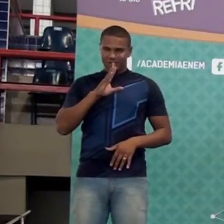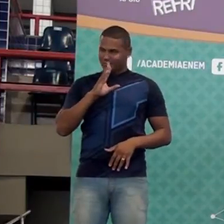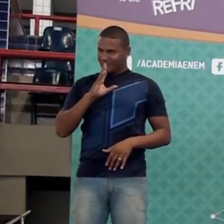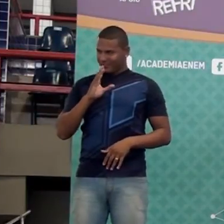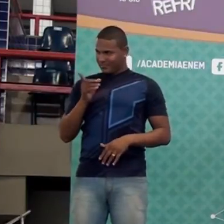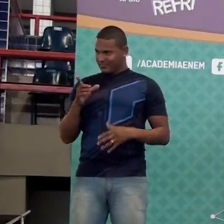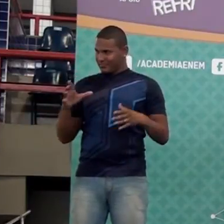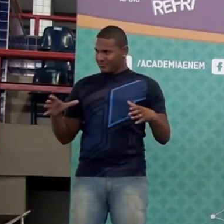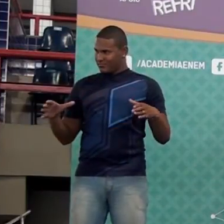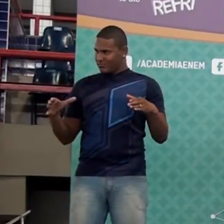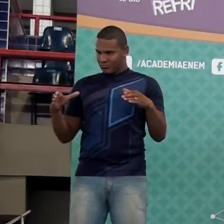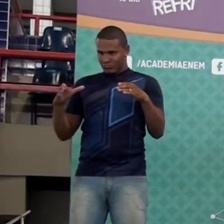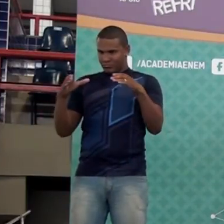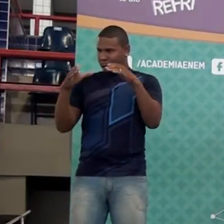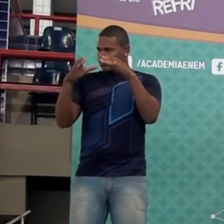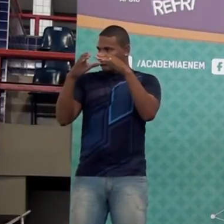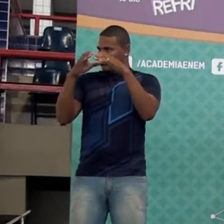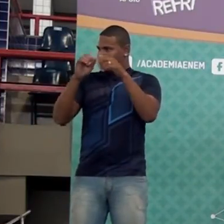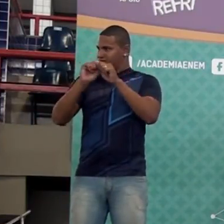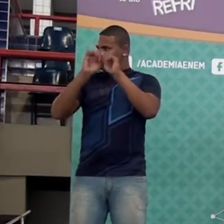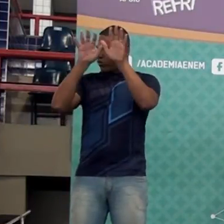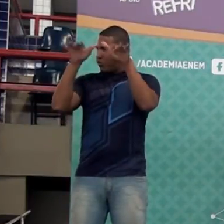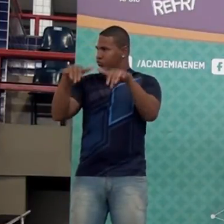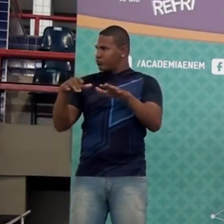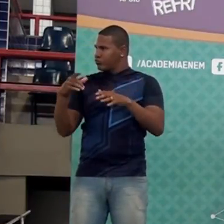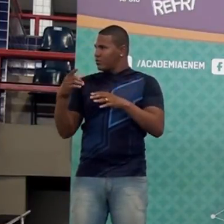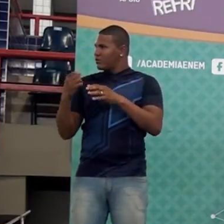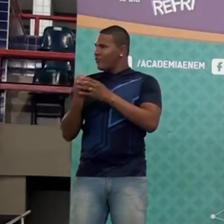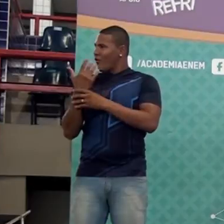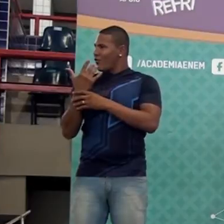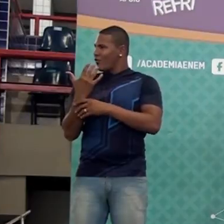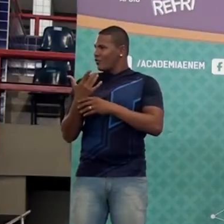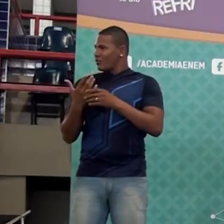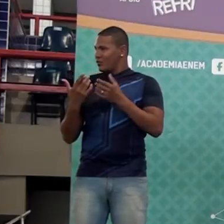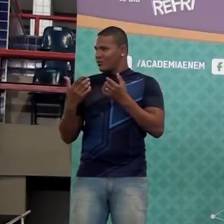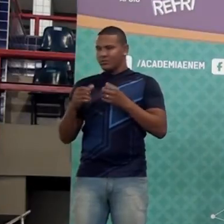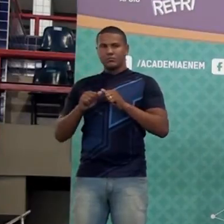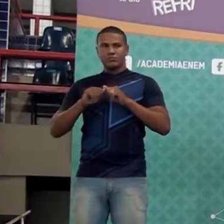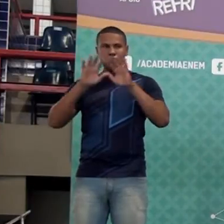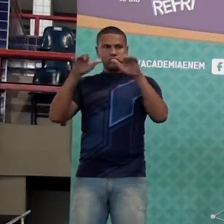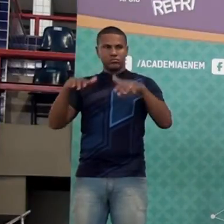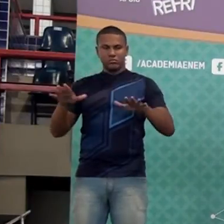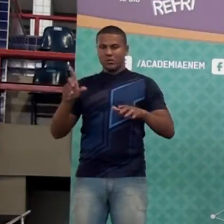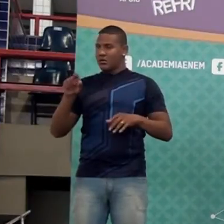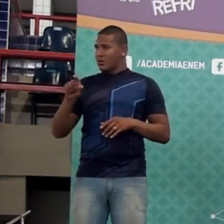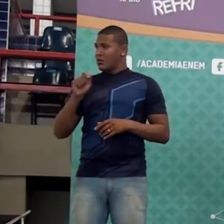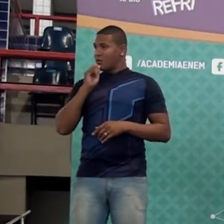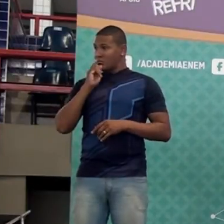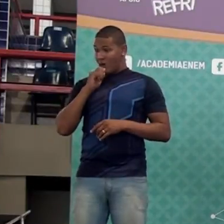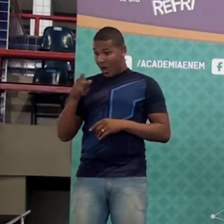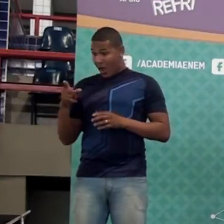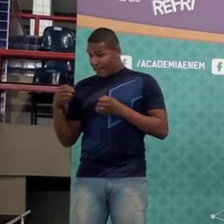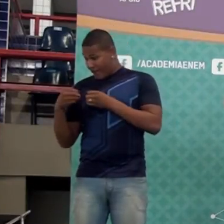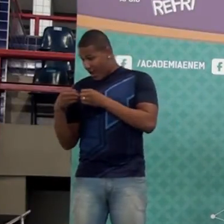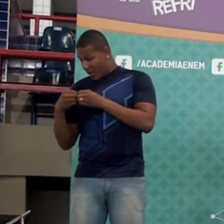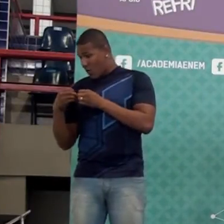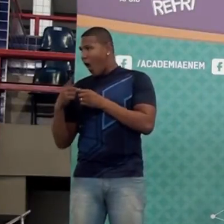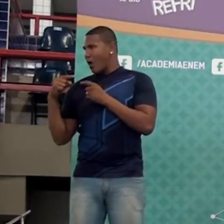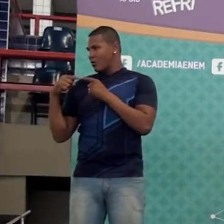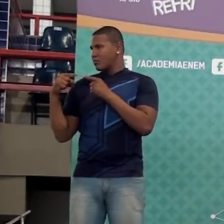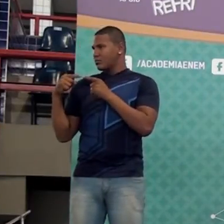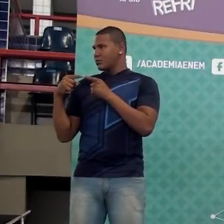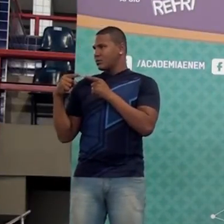invés de você encontrar água líquida, você vai encontrar vapor d'água. Aí o que é que os caras fazem? Canalizam esse vapor para